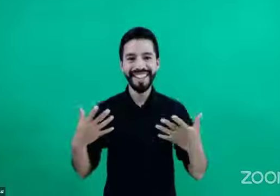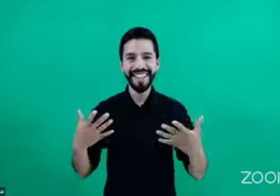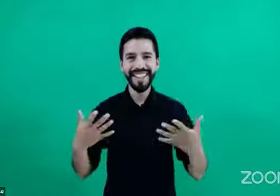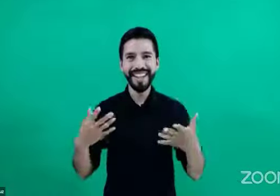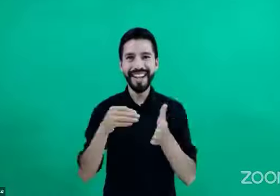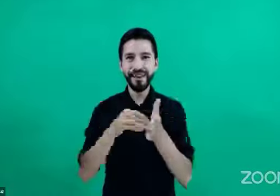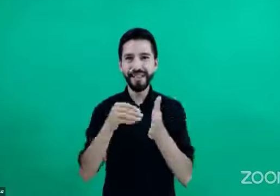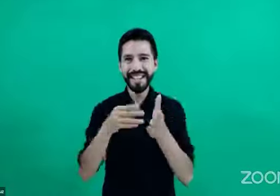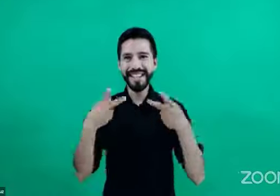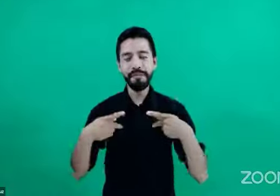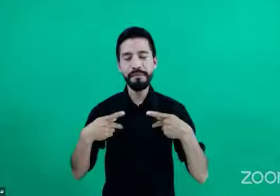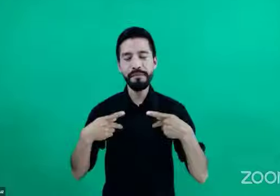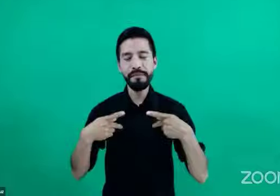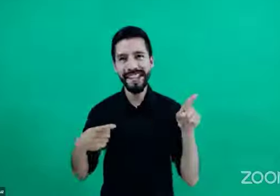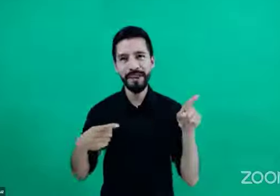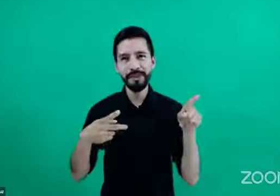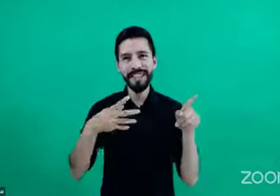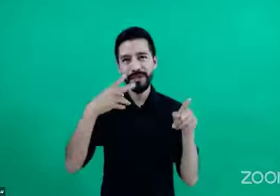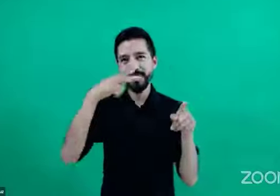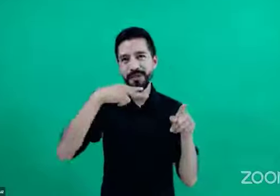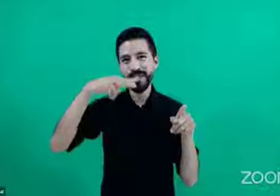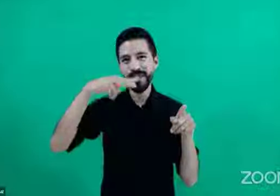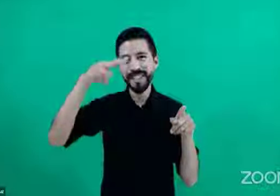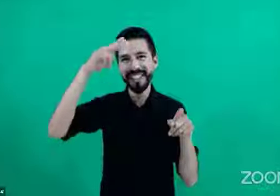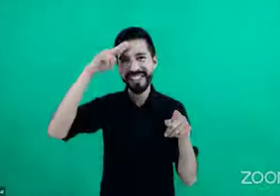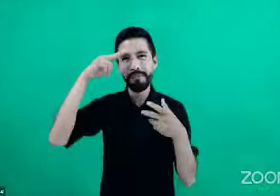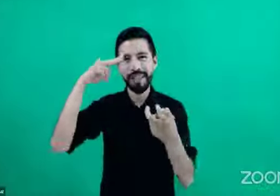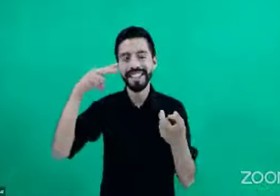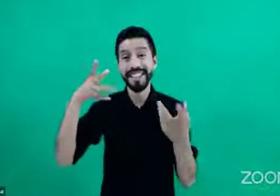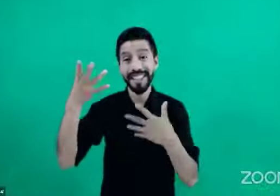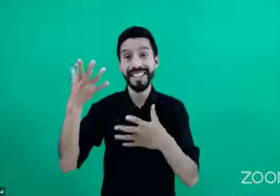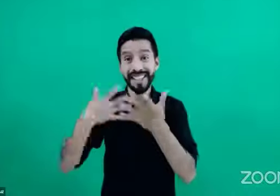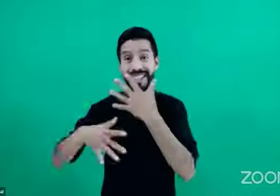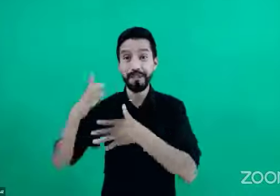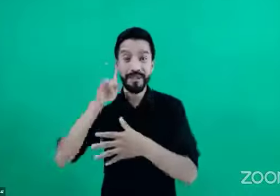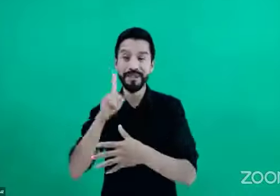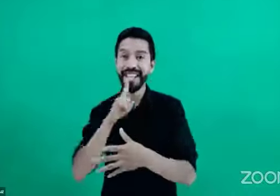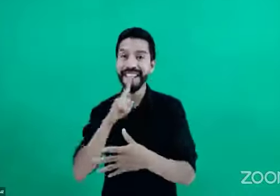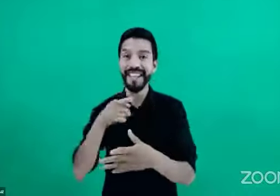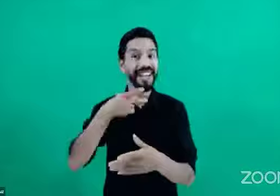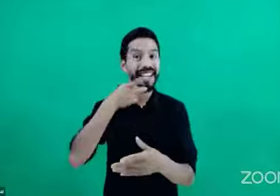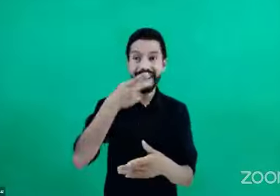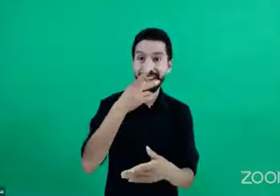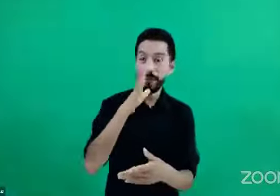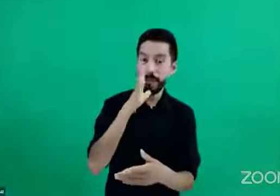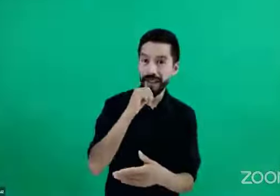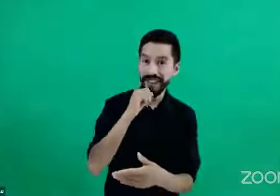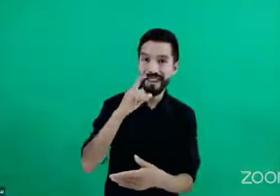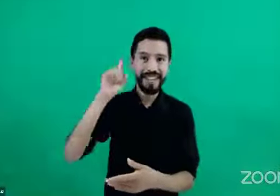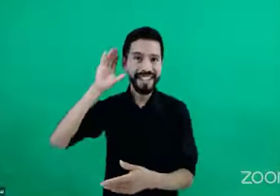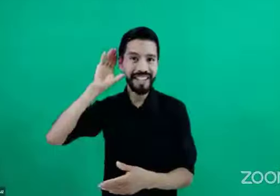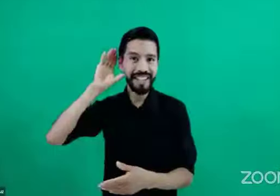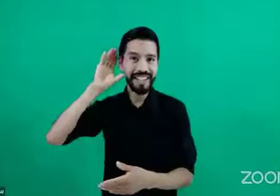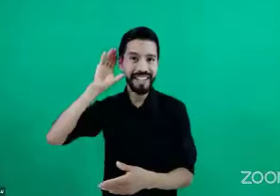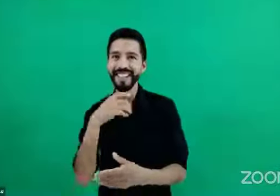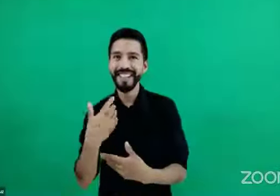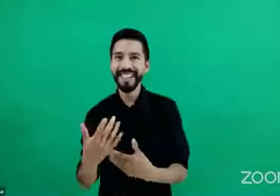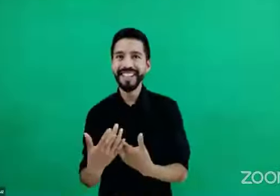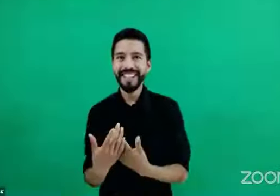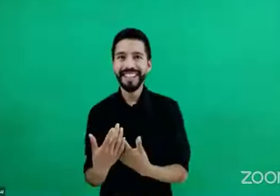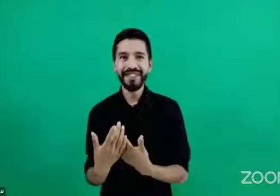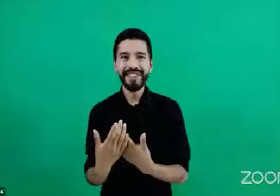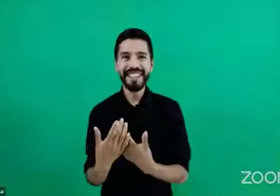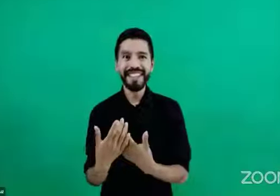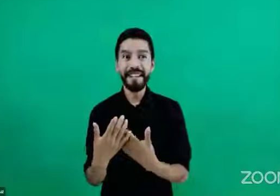actualidad, que aún existan personas que aún desconocen esta parte de que existen personas que no pueden hablar, que no pueden